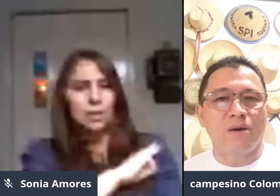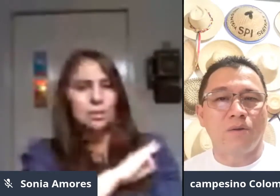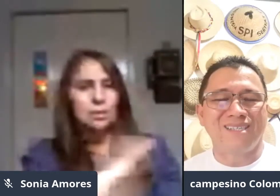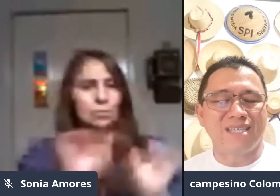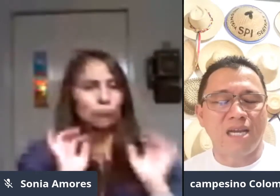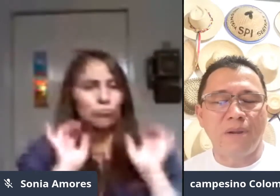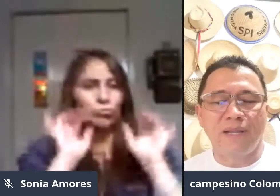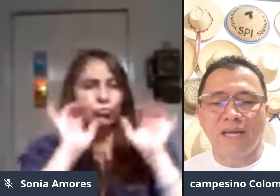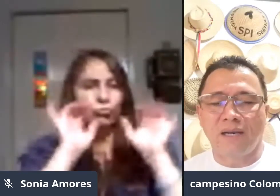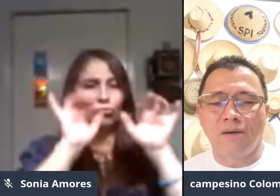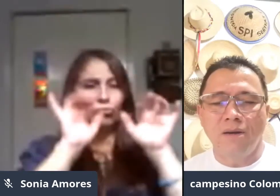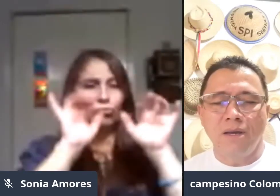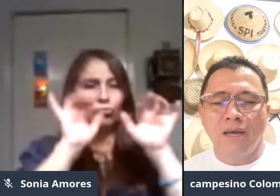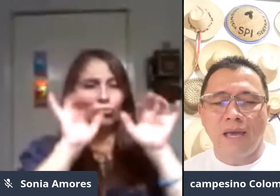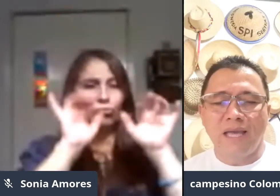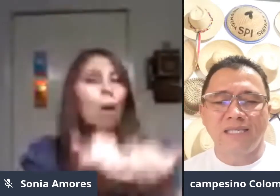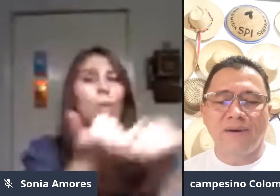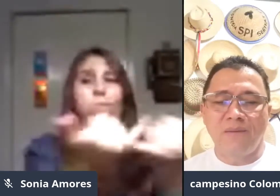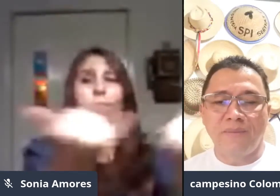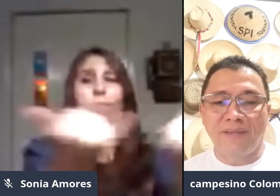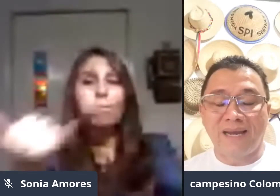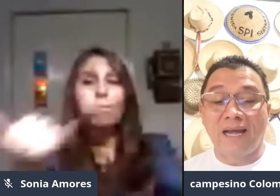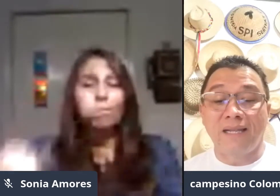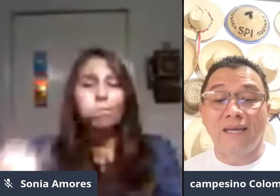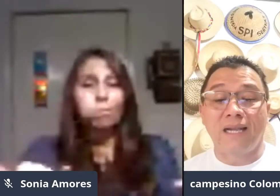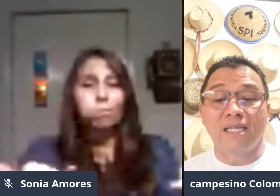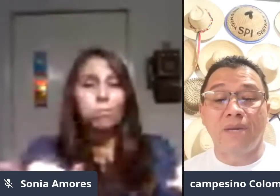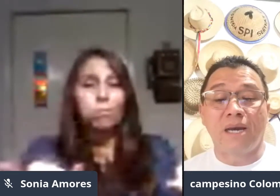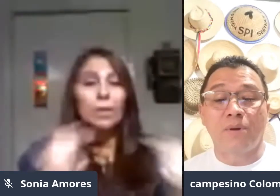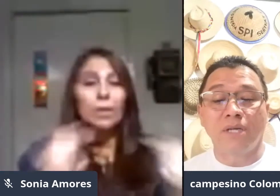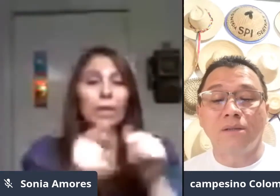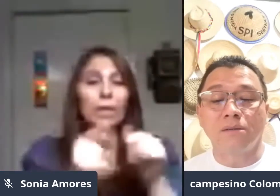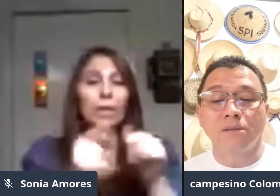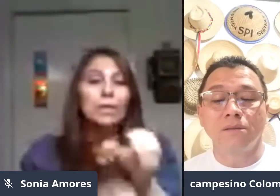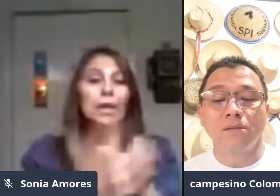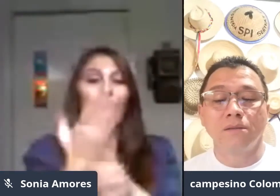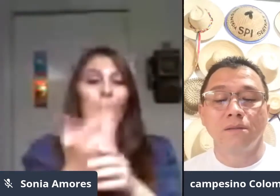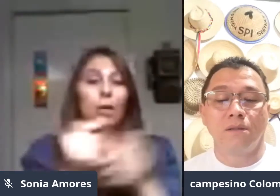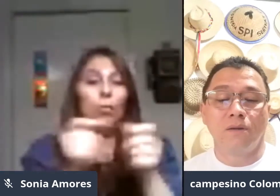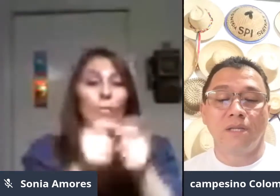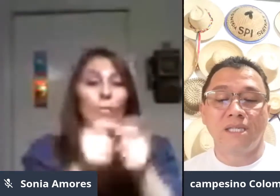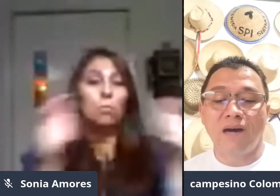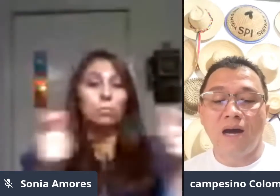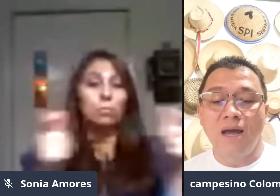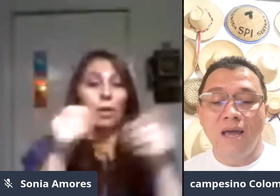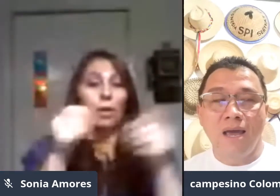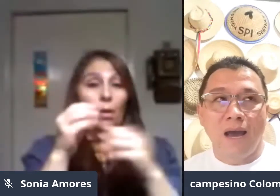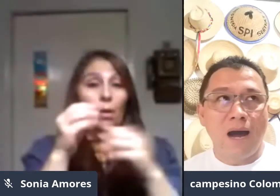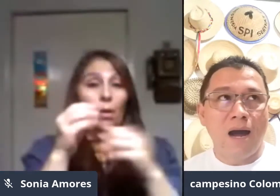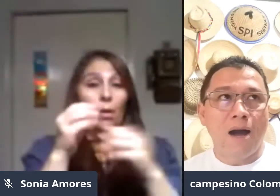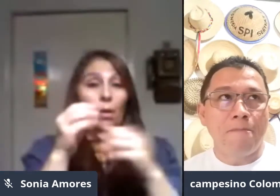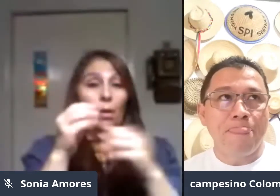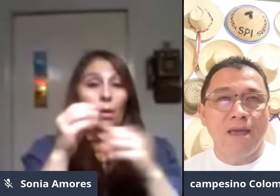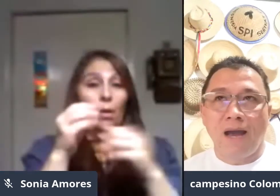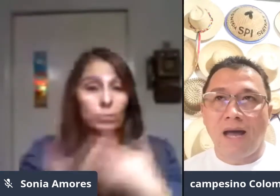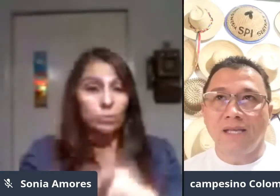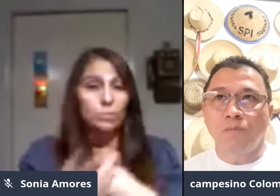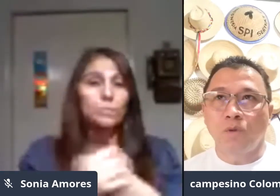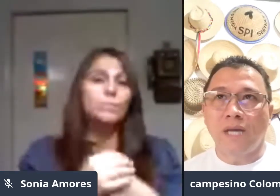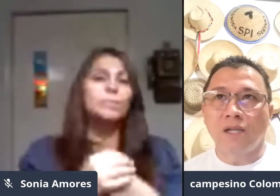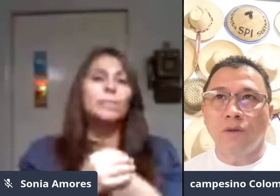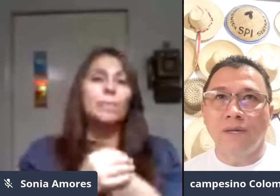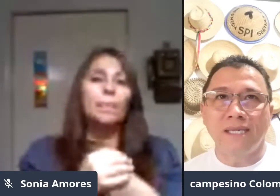grandes, donde se están implementando y se van a implementar grandes megaproyectos, donde se va